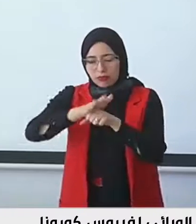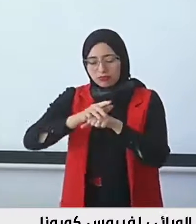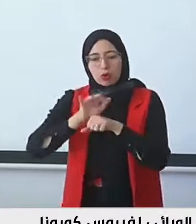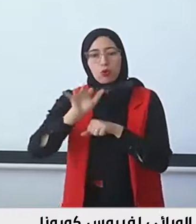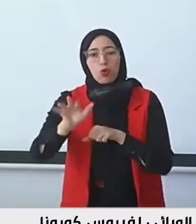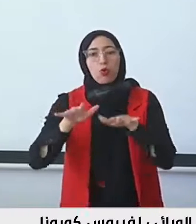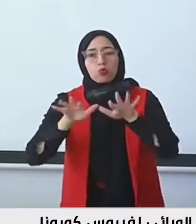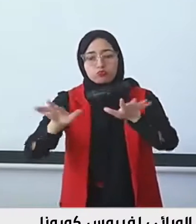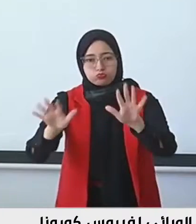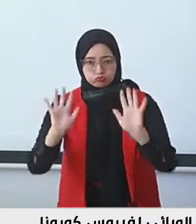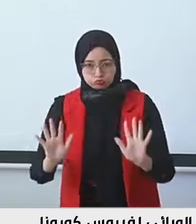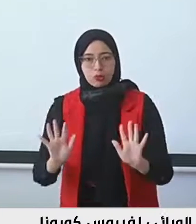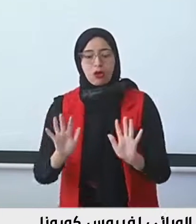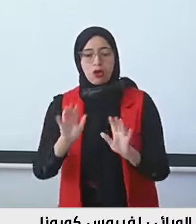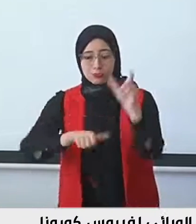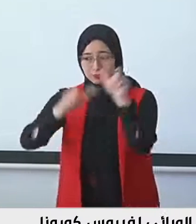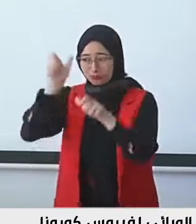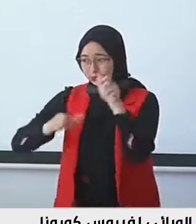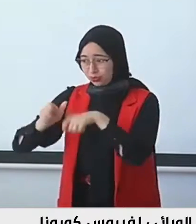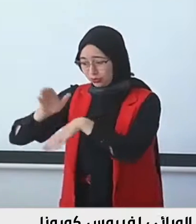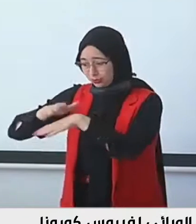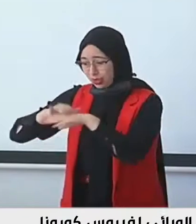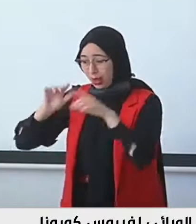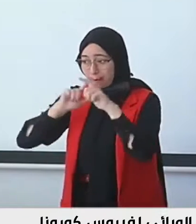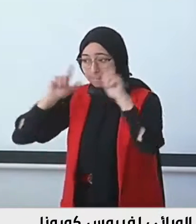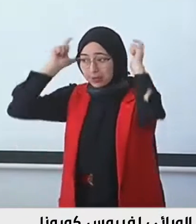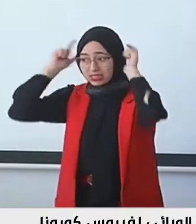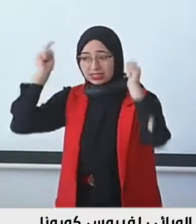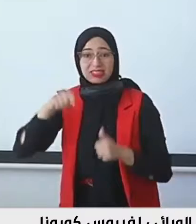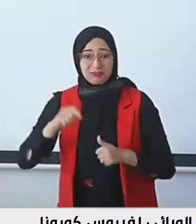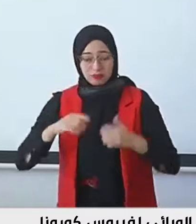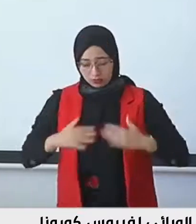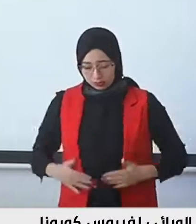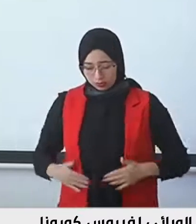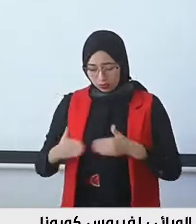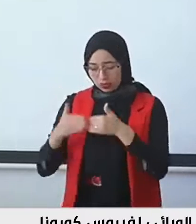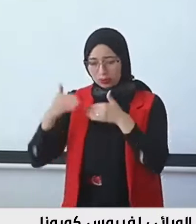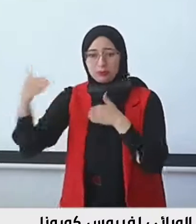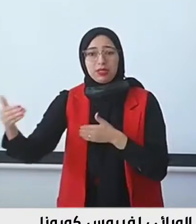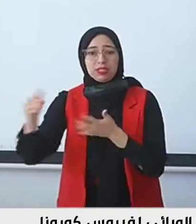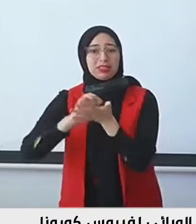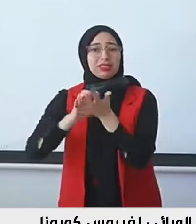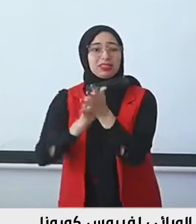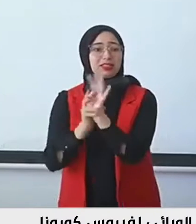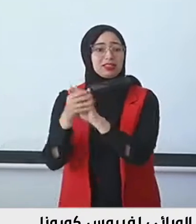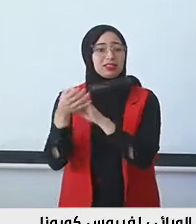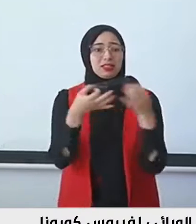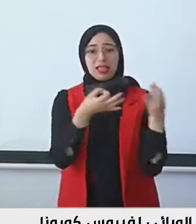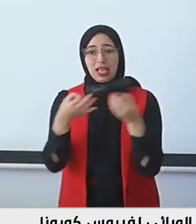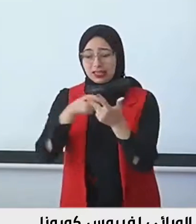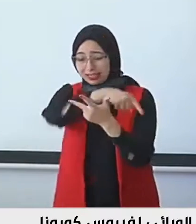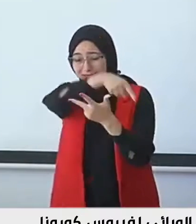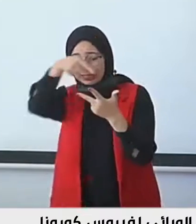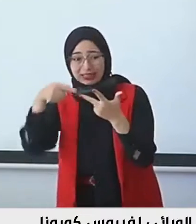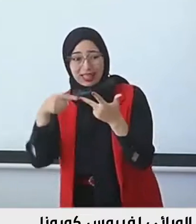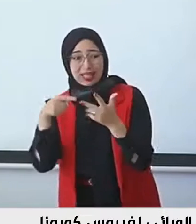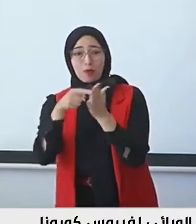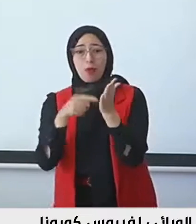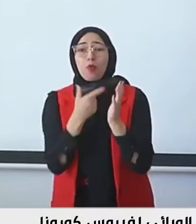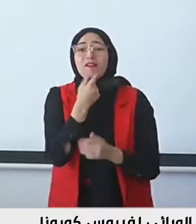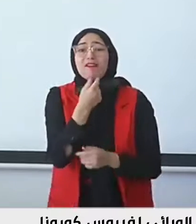لذا نأكد على ضرورة لبس الكمامة مرة أخرى، التباعد الجسدي وغسل الأيدي، ثلاثة إجراءات